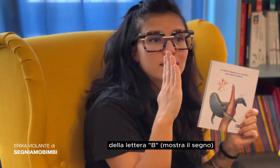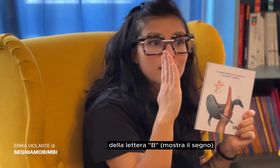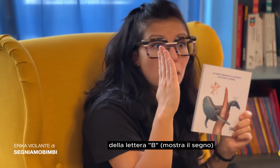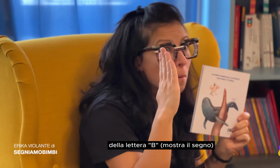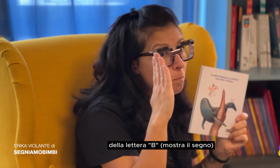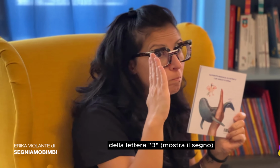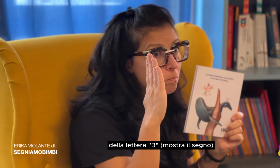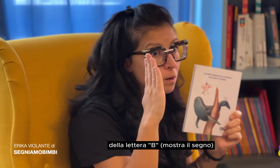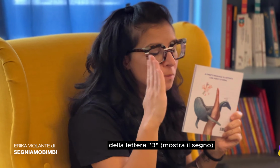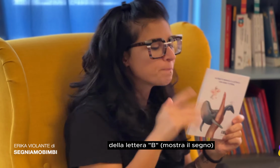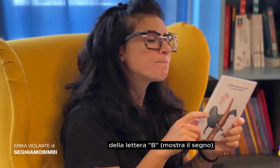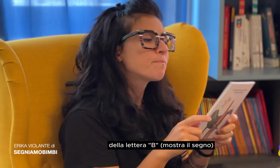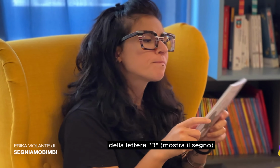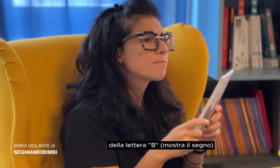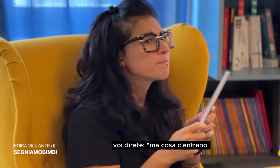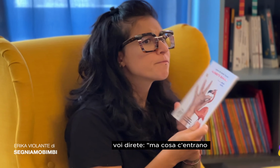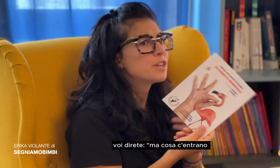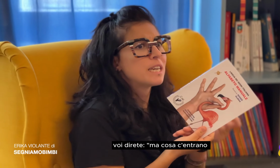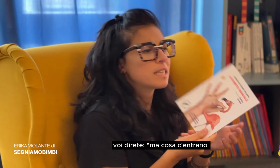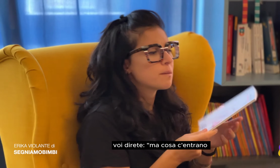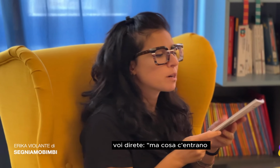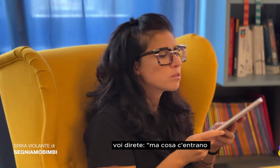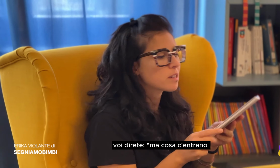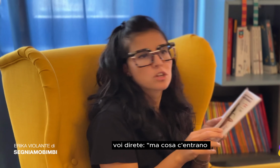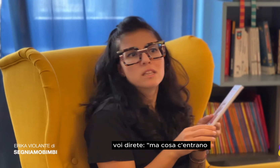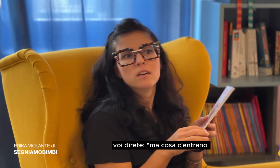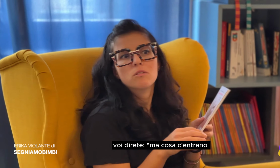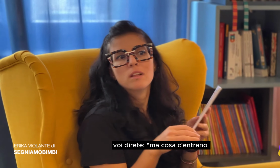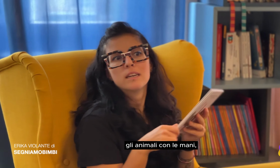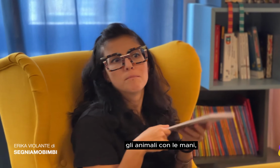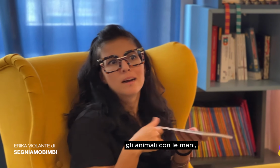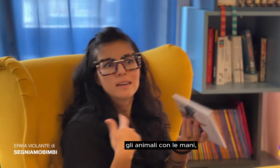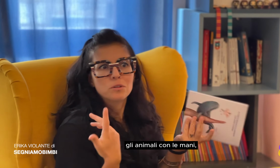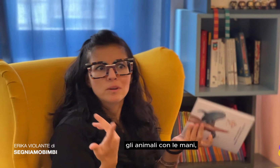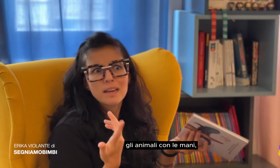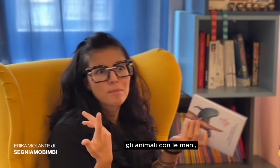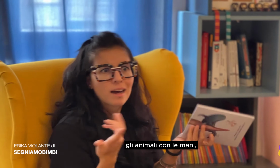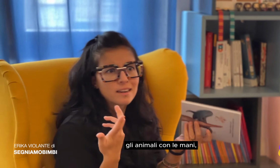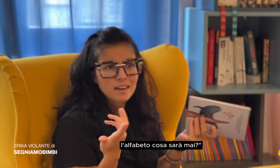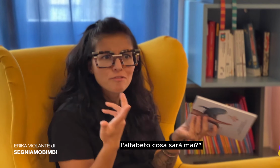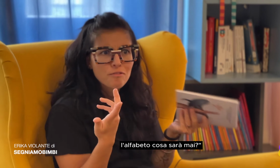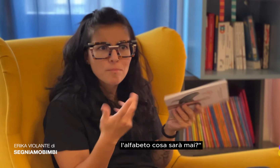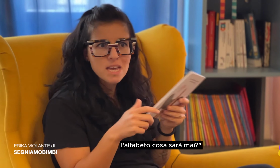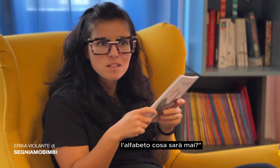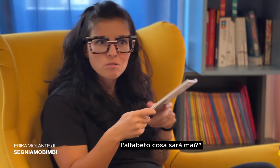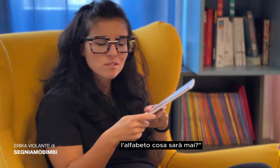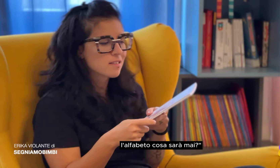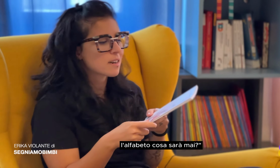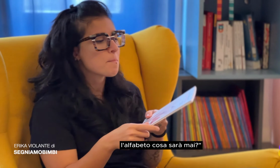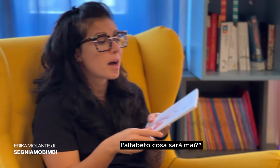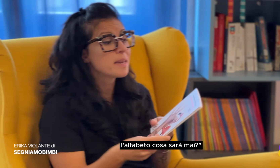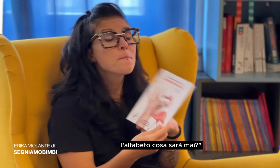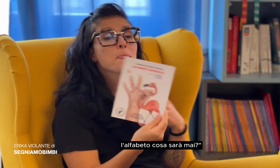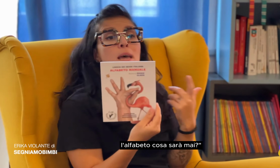lettera B. Voi direte, ma cosa c'entrano gli animali con le mani, l'alfabeto, cosa sarà mai?